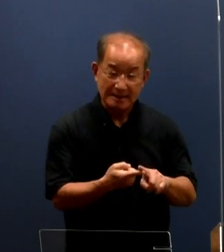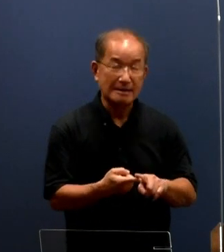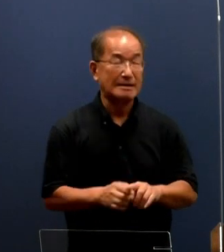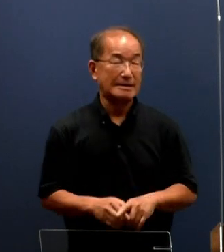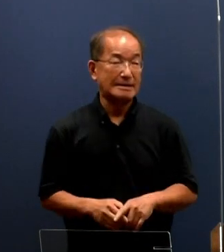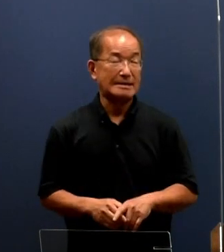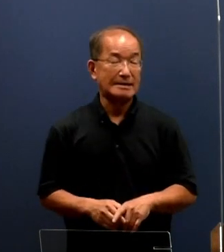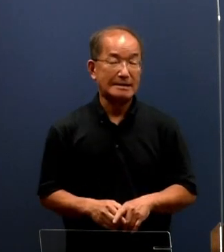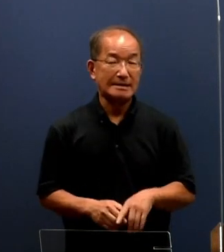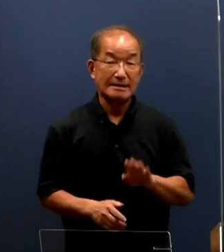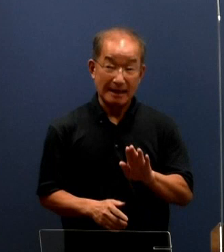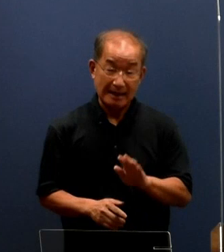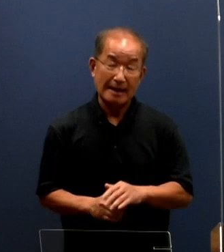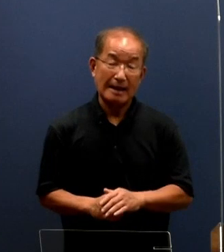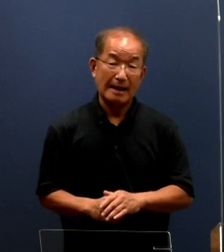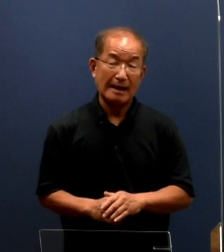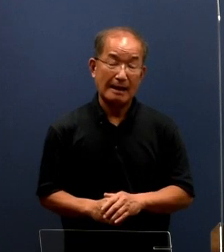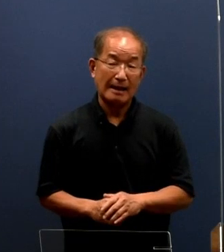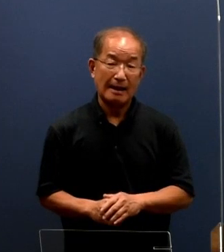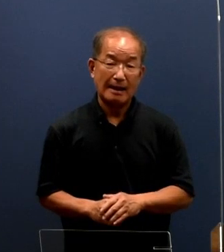けど、